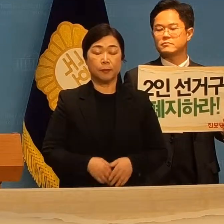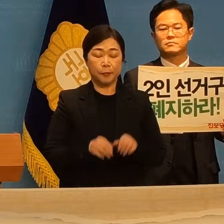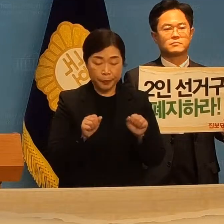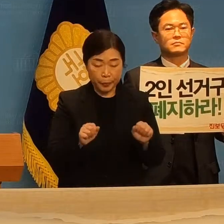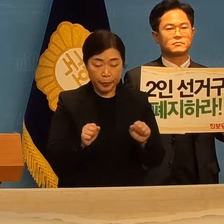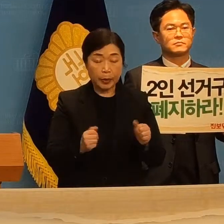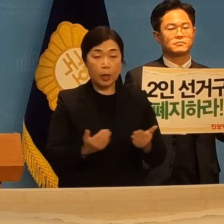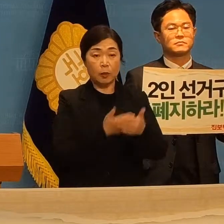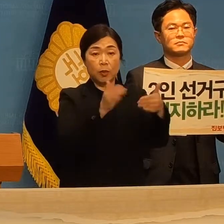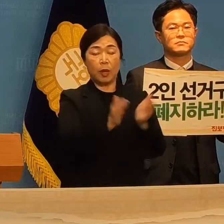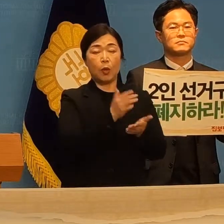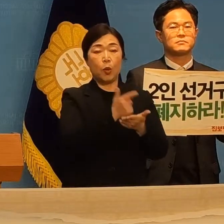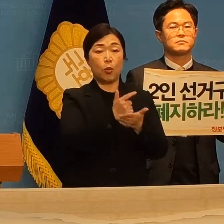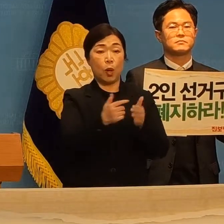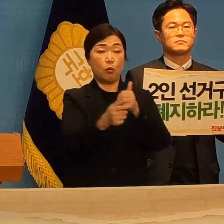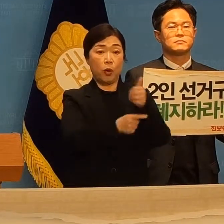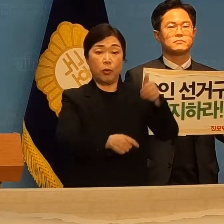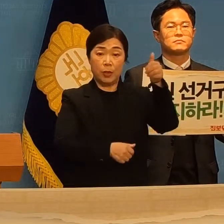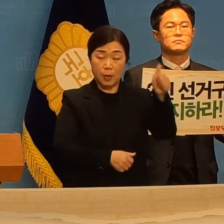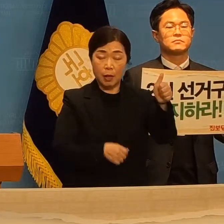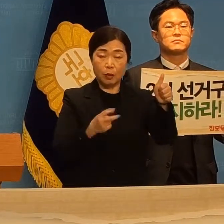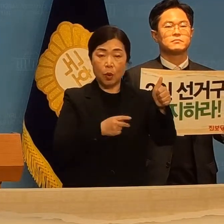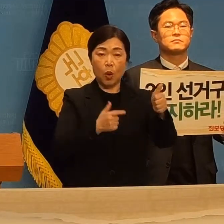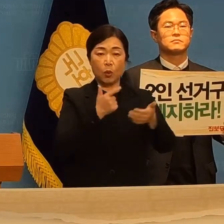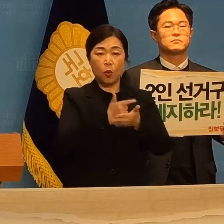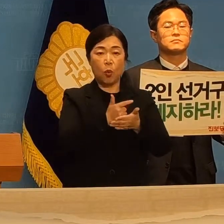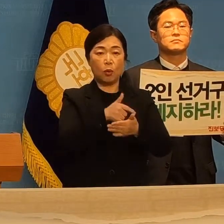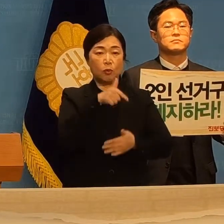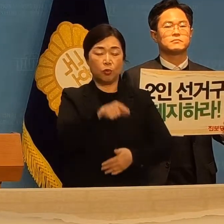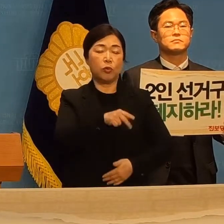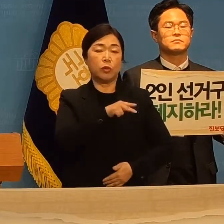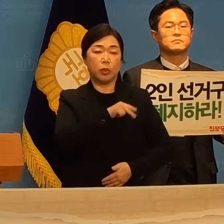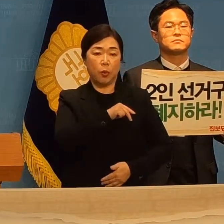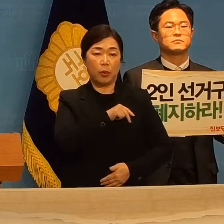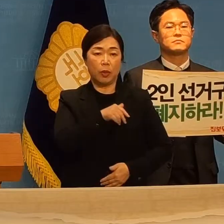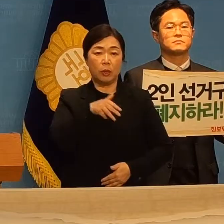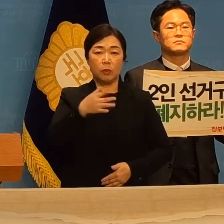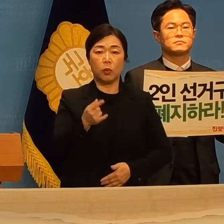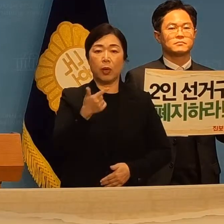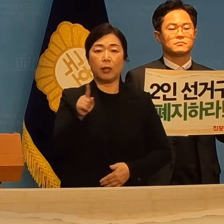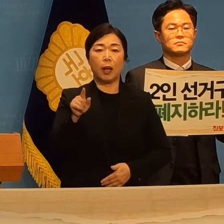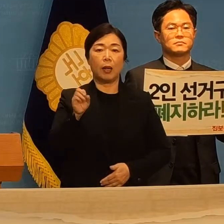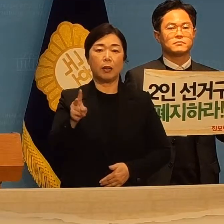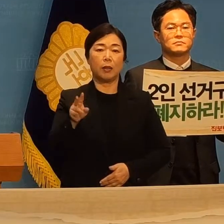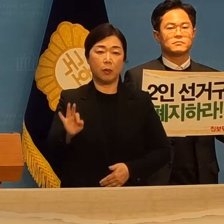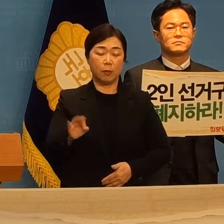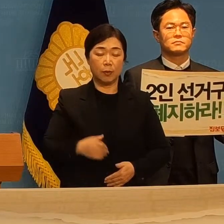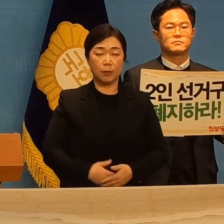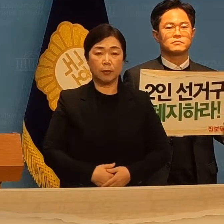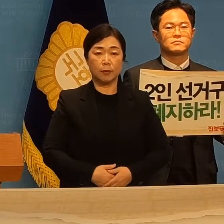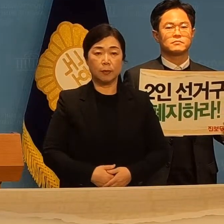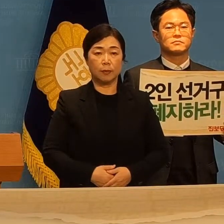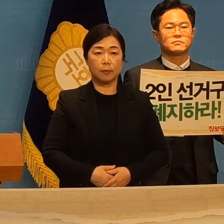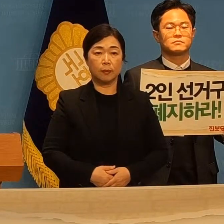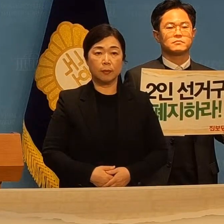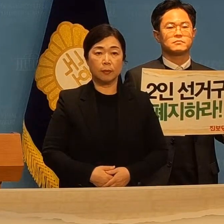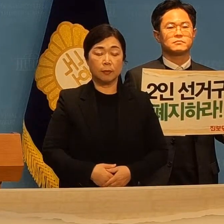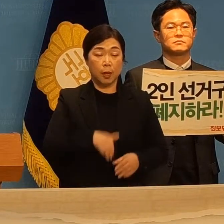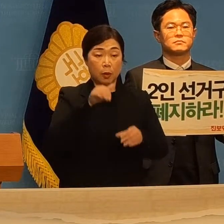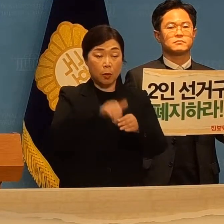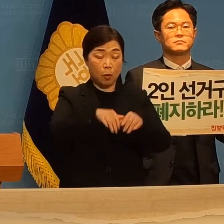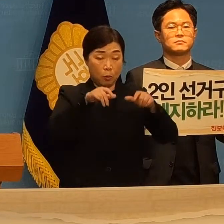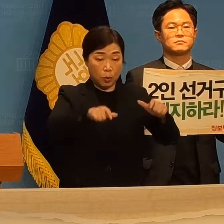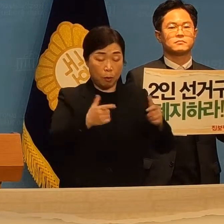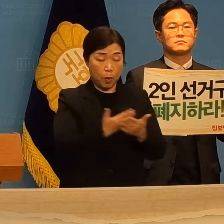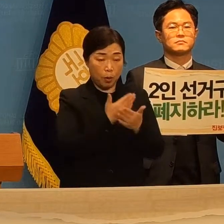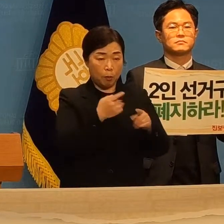안녕하세요. 진보당 노원구 위원장이자 노원구 의원 최나영입니다. 노원구 선거구 조정 변경안들에 대한